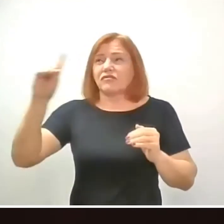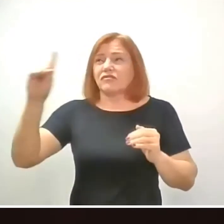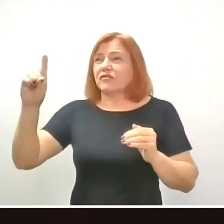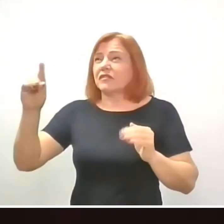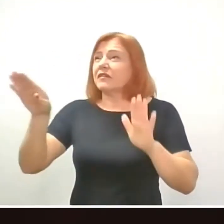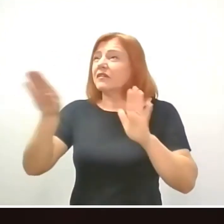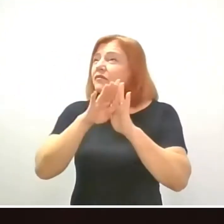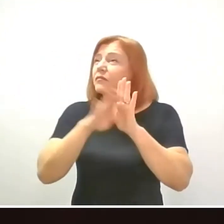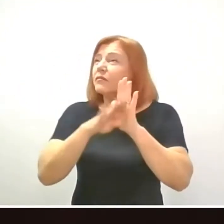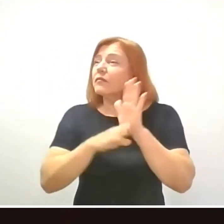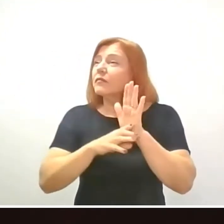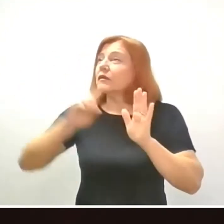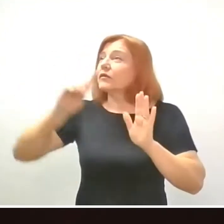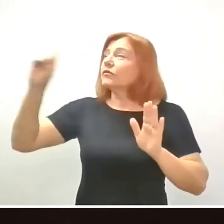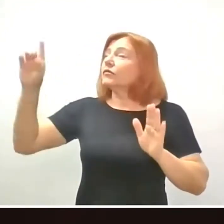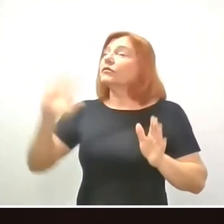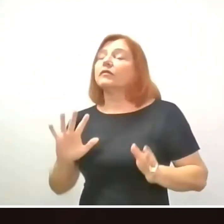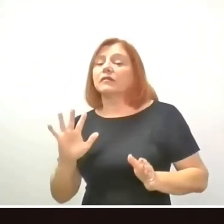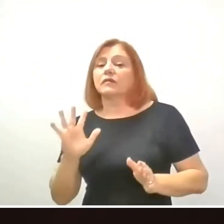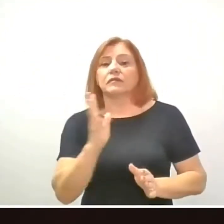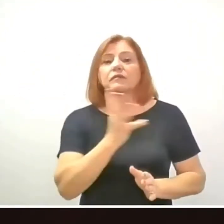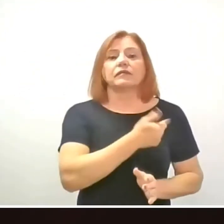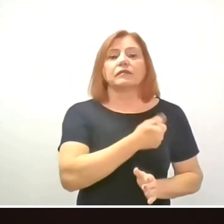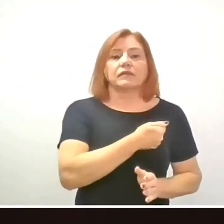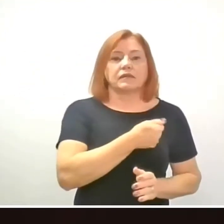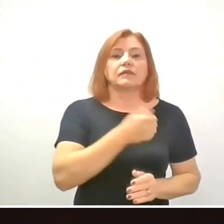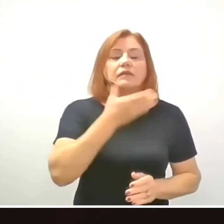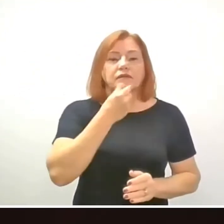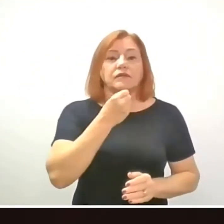do homem. E, infelizmente, já